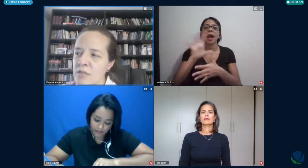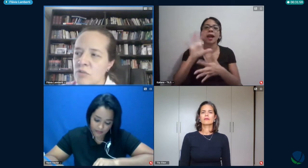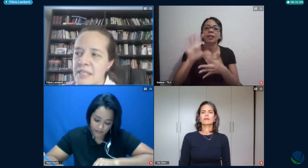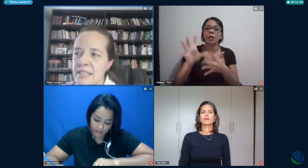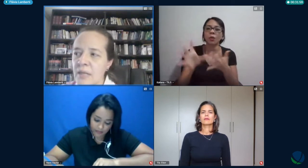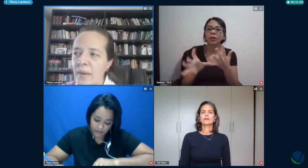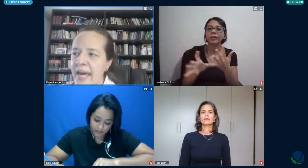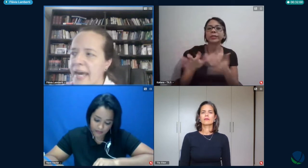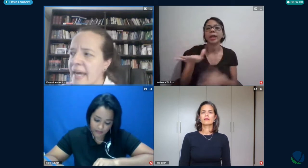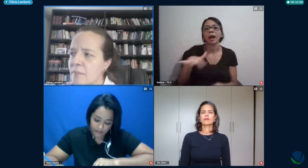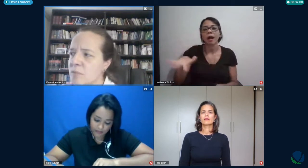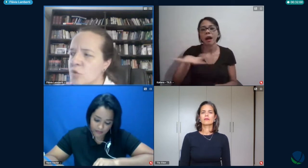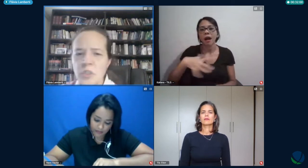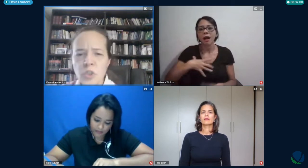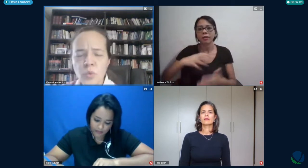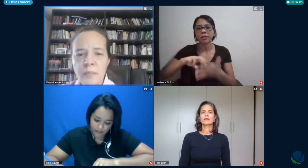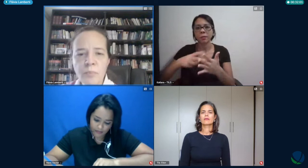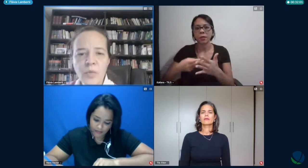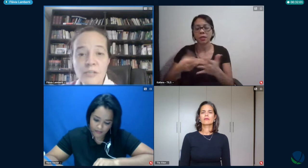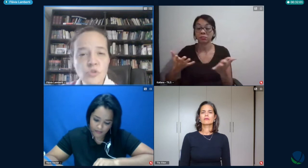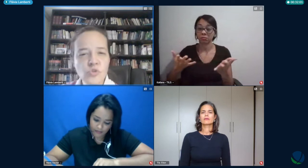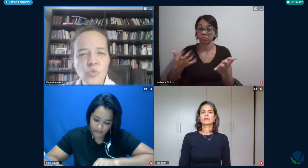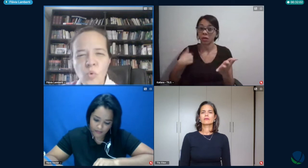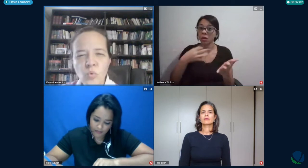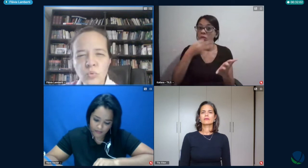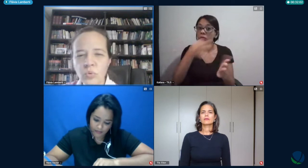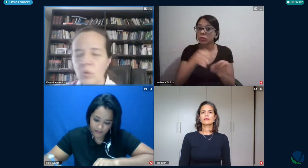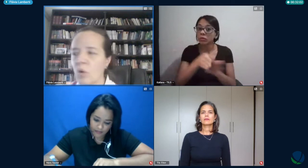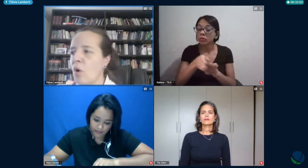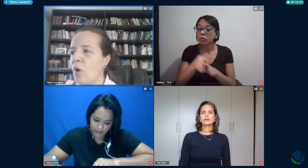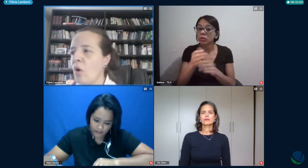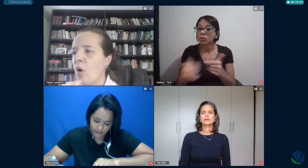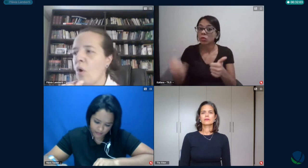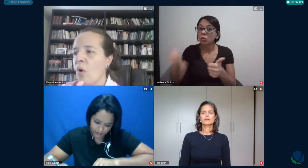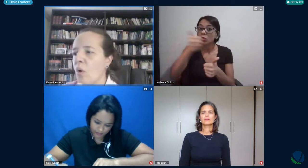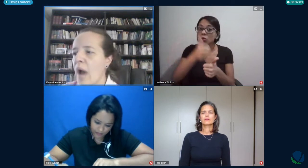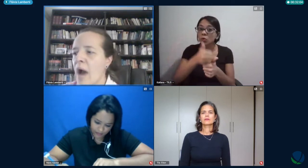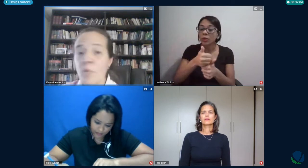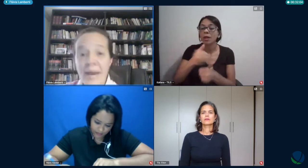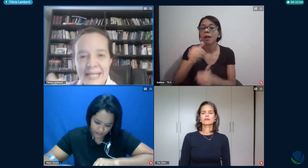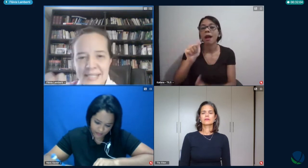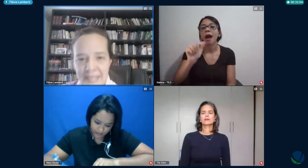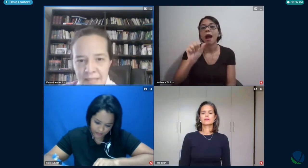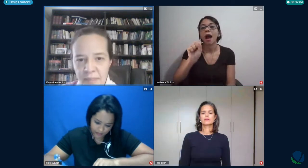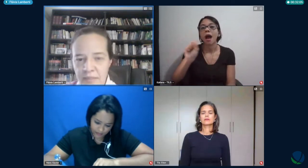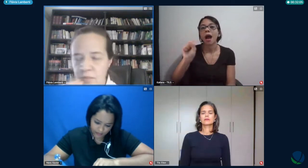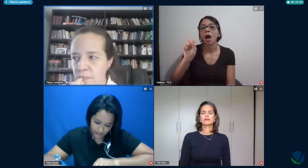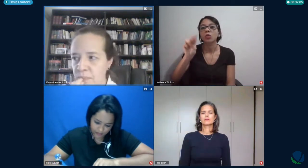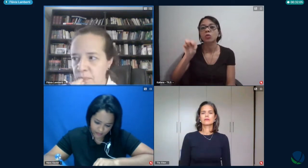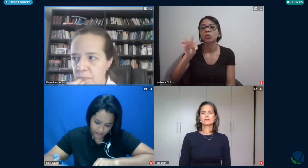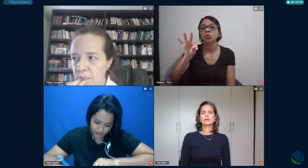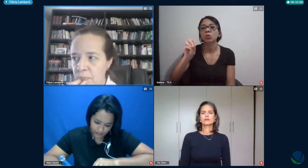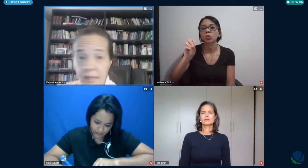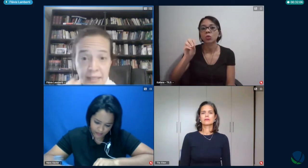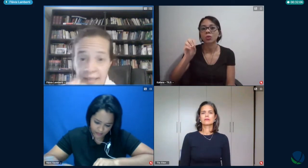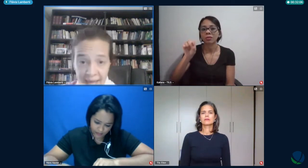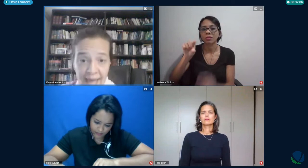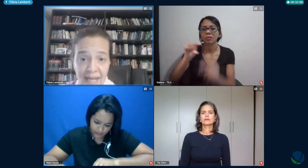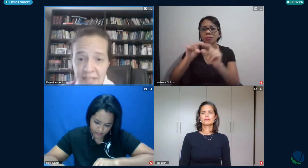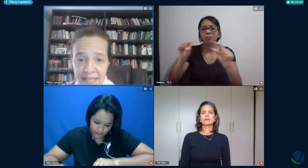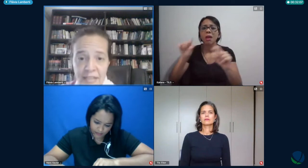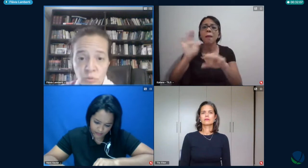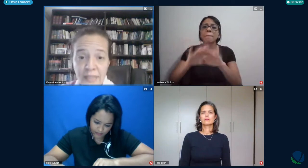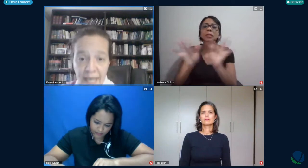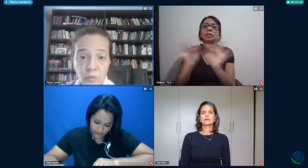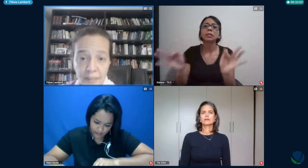semântica, a minha sugestão é substituir por assunto, algo mais simples. E é,